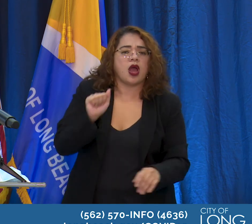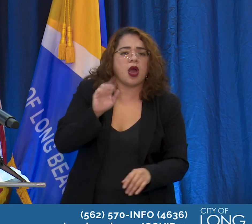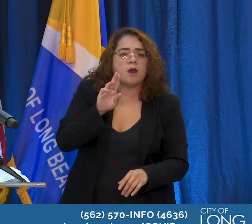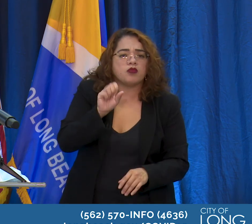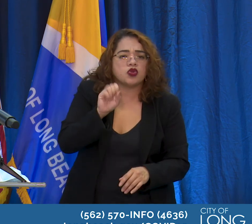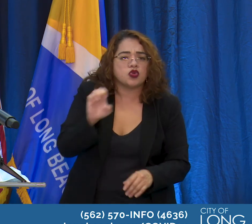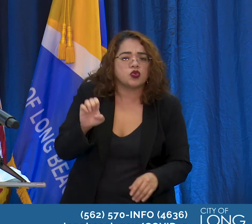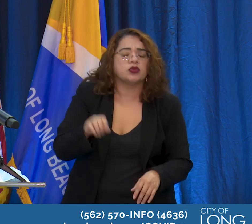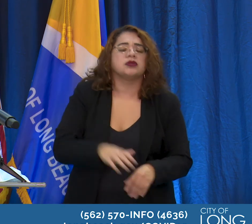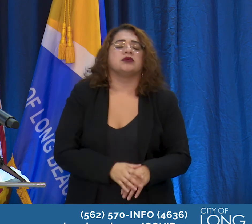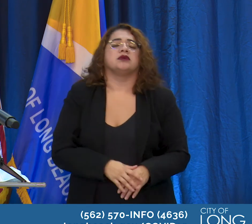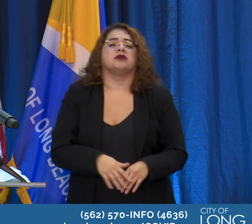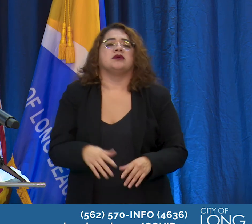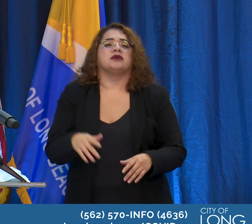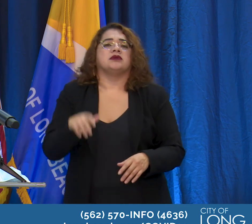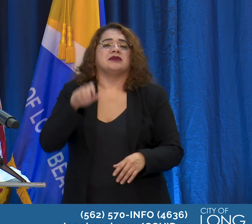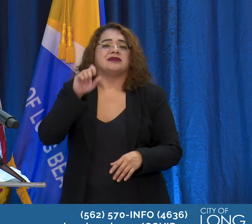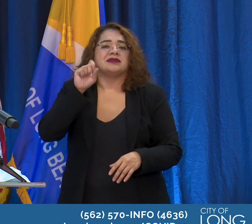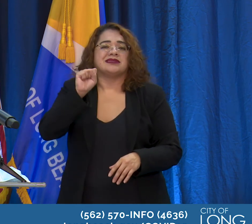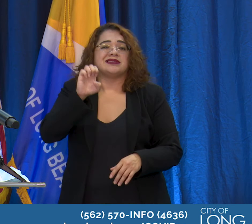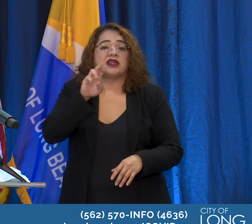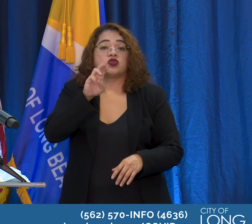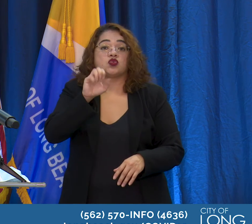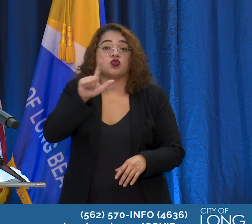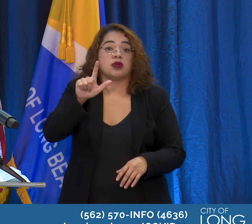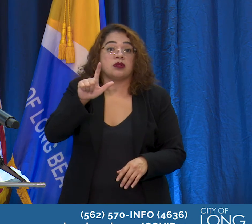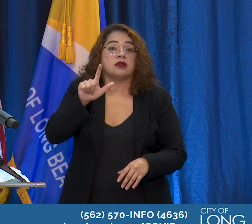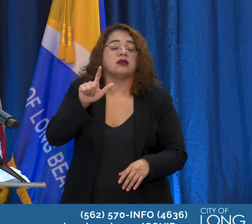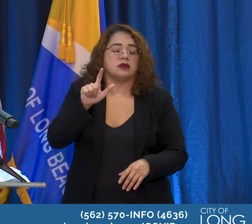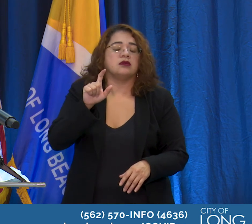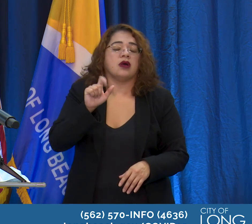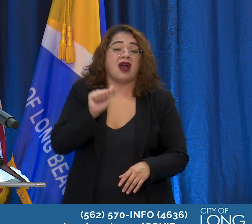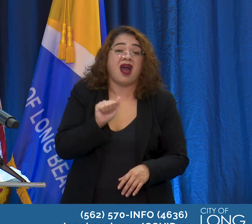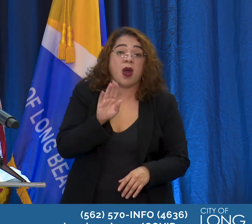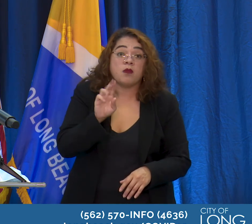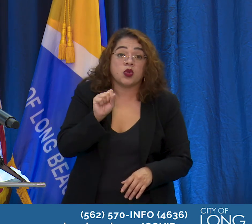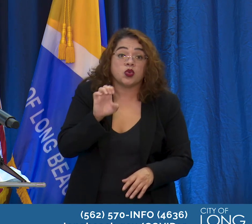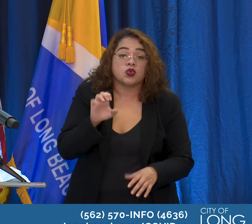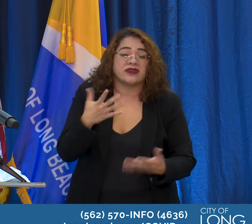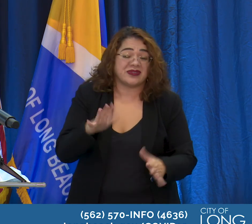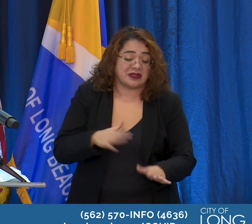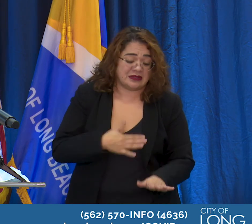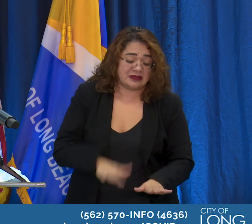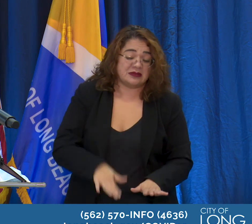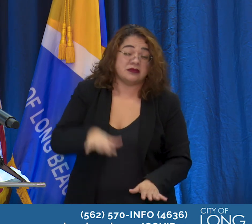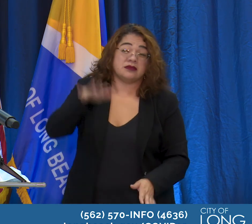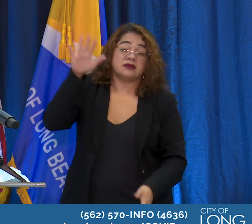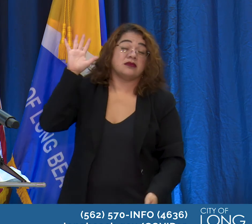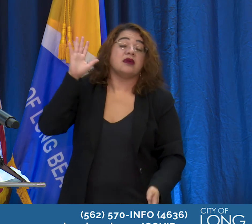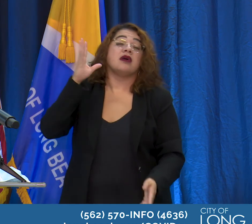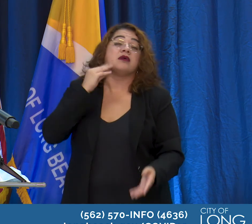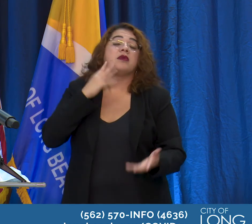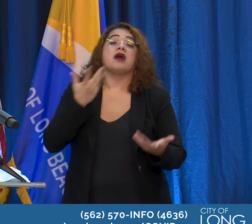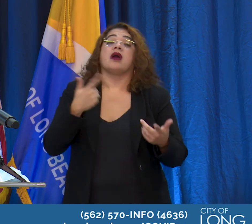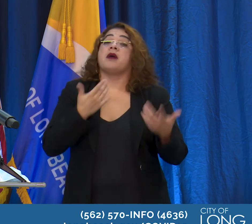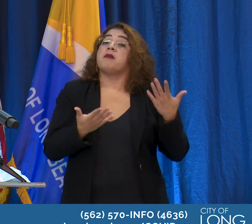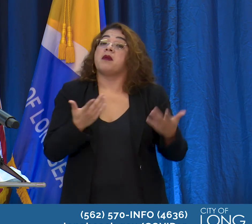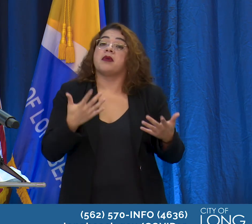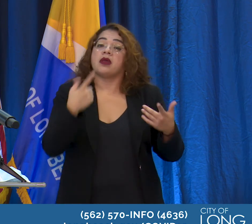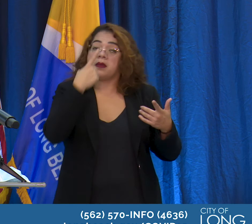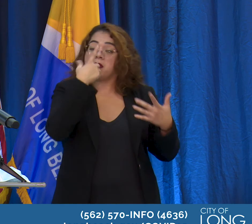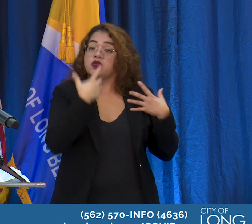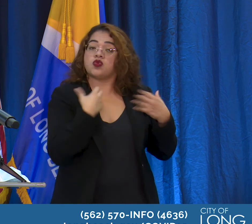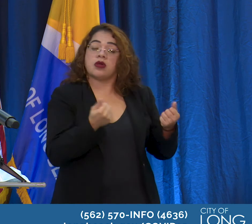violencia sexual. Además, se sabe que los sentimientos de aislamiento, depresión, ansiedad y otros